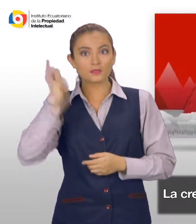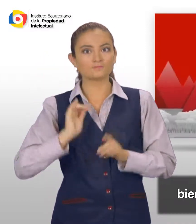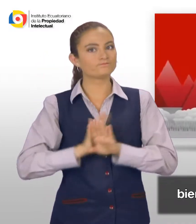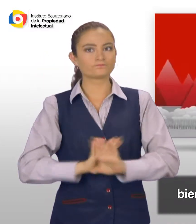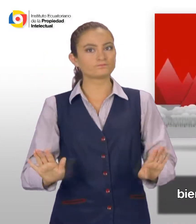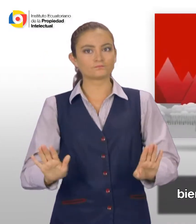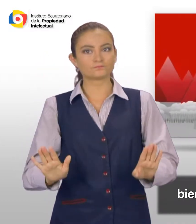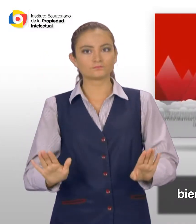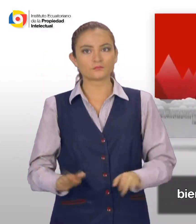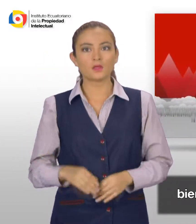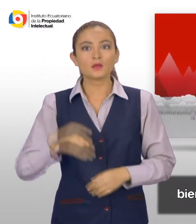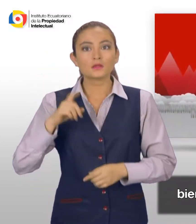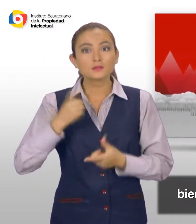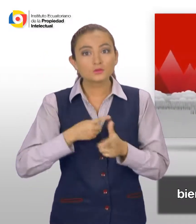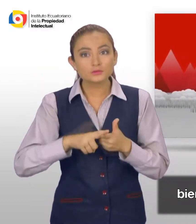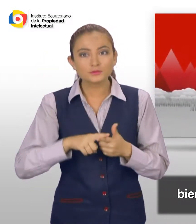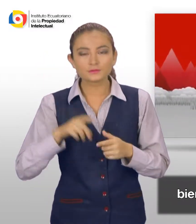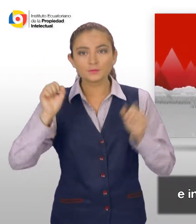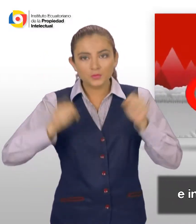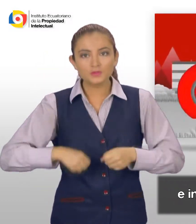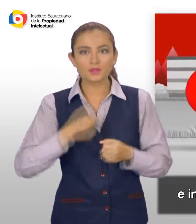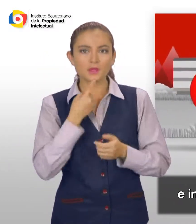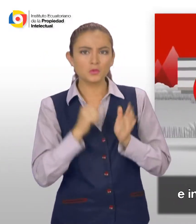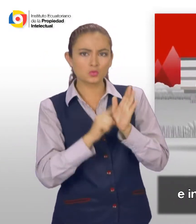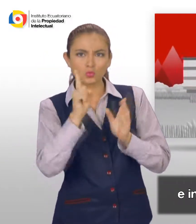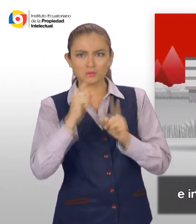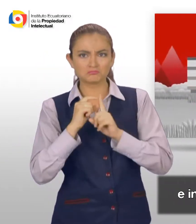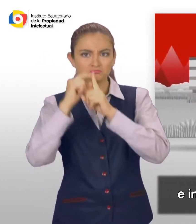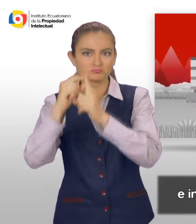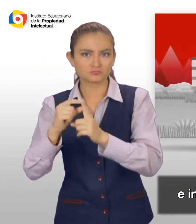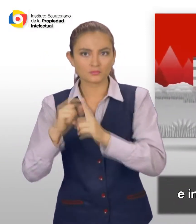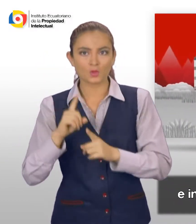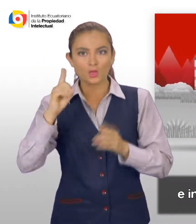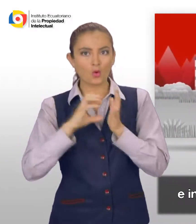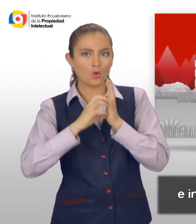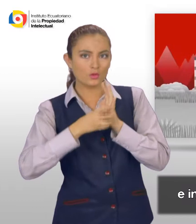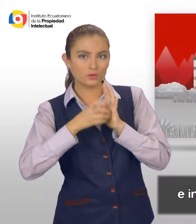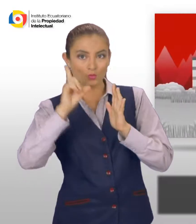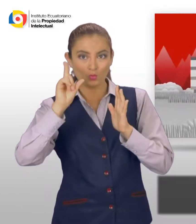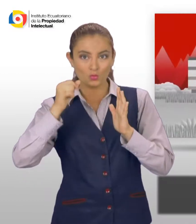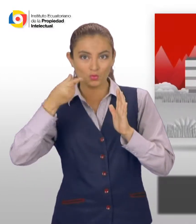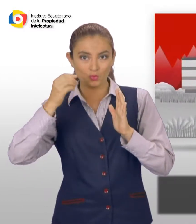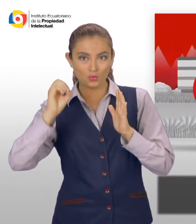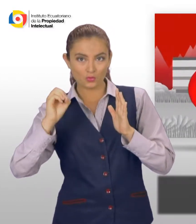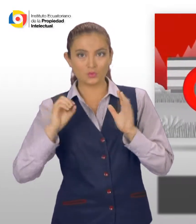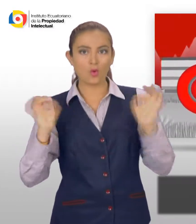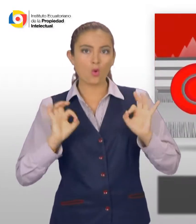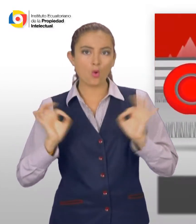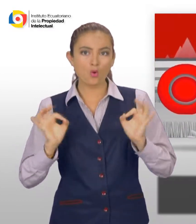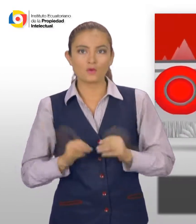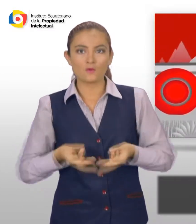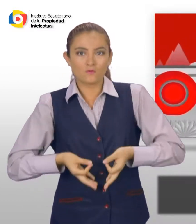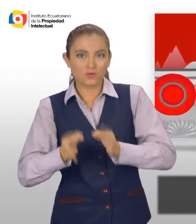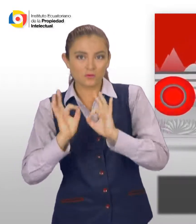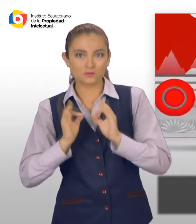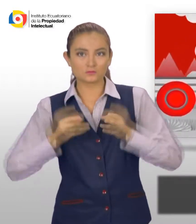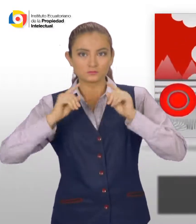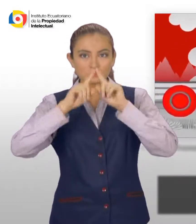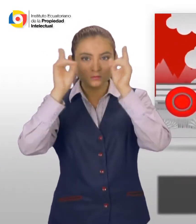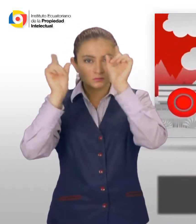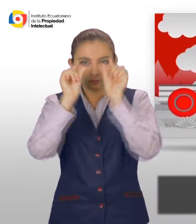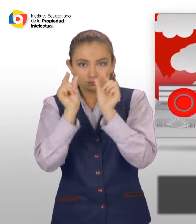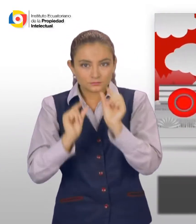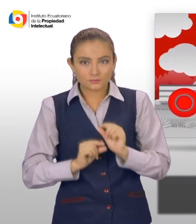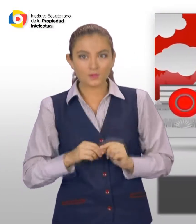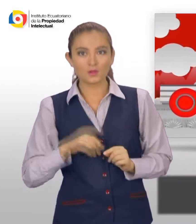una marca, que puede ser una palabra, un logotipo o incluso la forma de un producto que lo identifica del resto. El